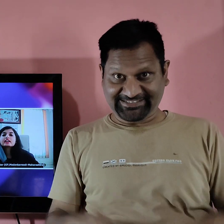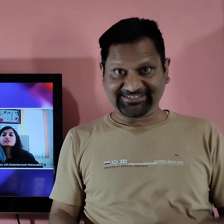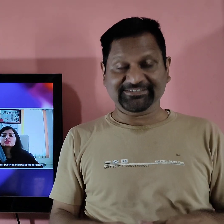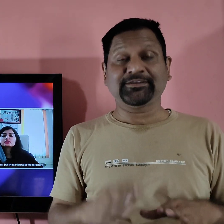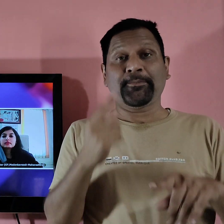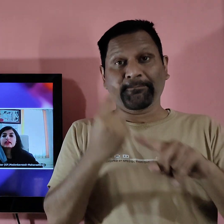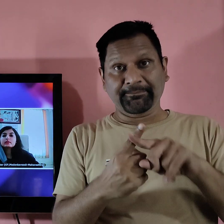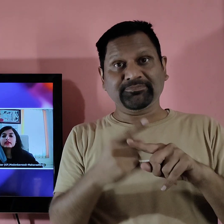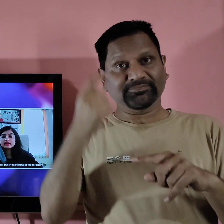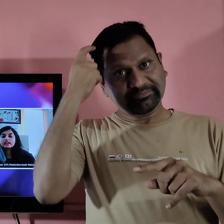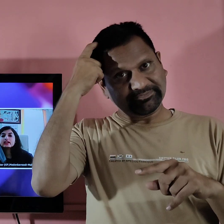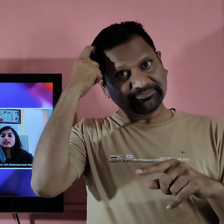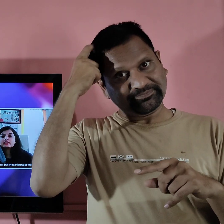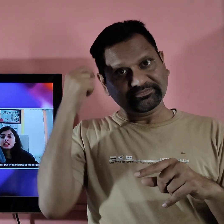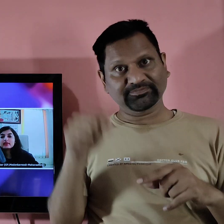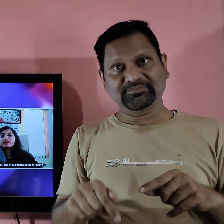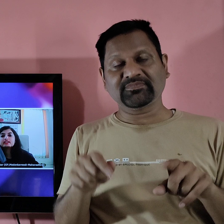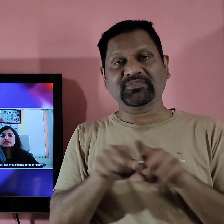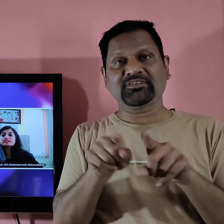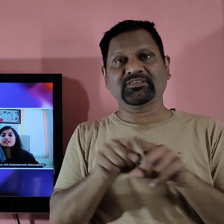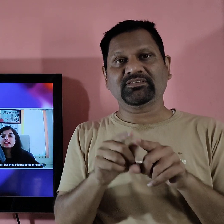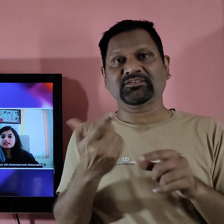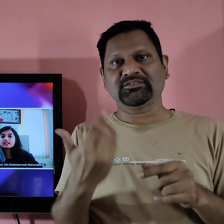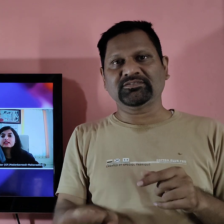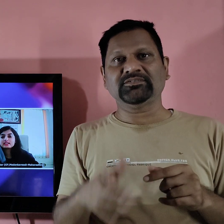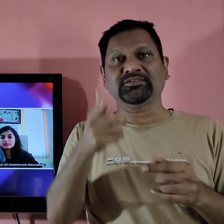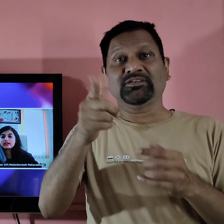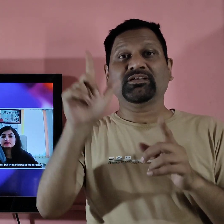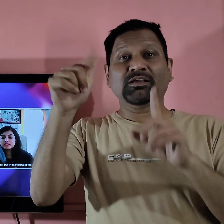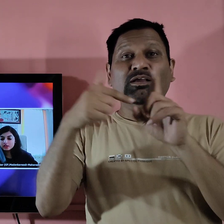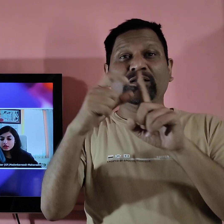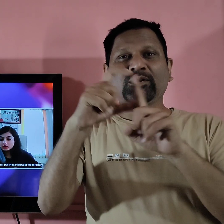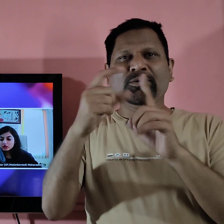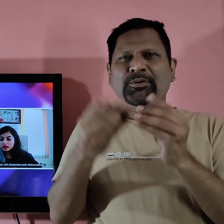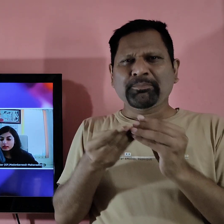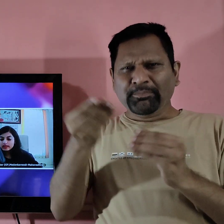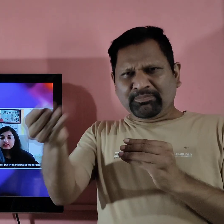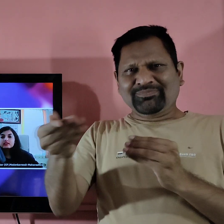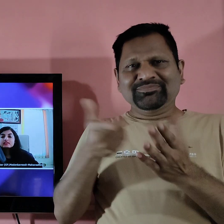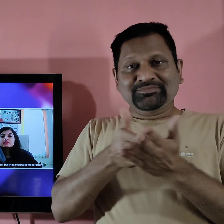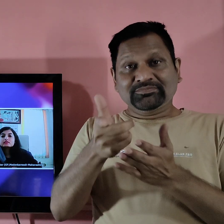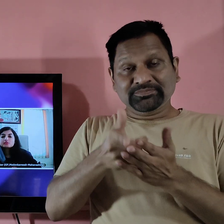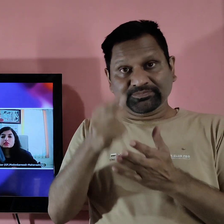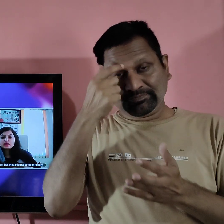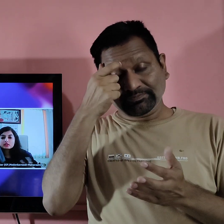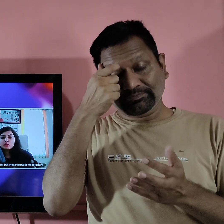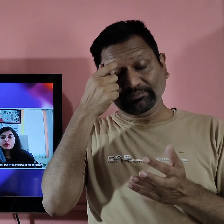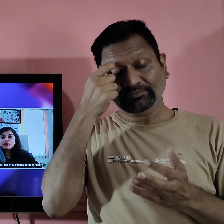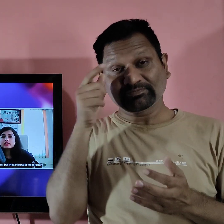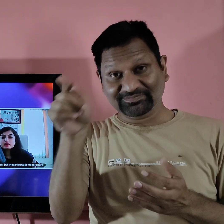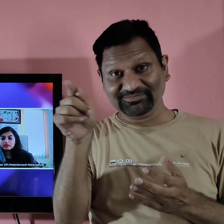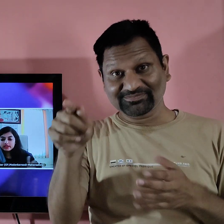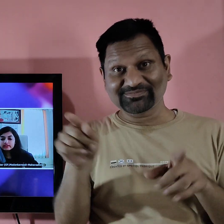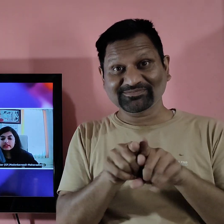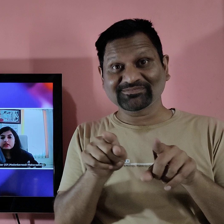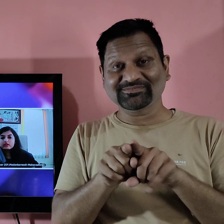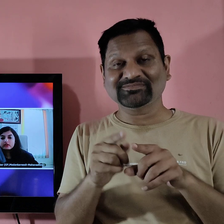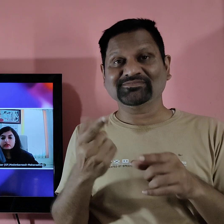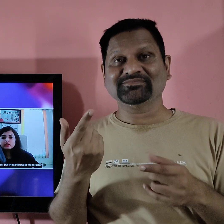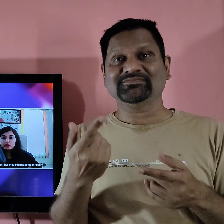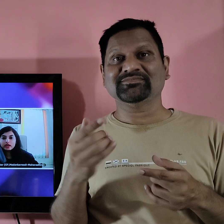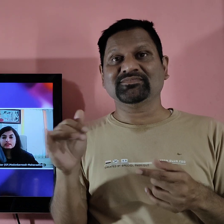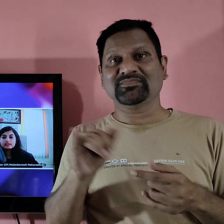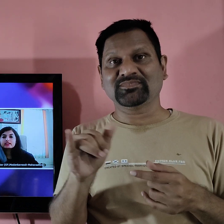हमारे एरिया आता है जो सेमी अर्बन एरिया है, यहाँ पे इंडस्ट्री ज्यादा है, चाकन के पास है। तो हमने जो रात को मॉर्निंग